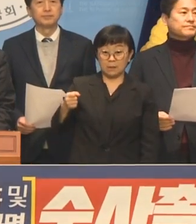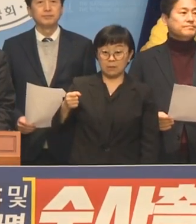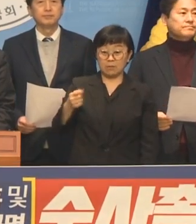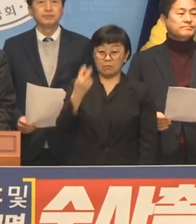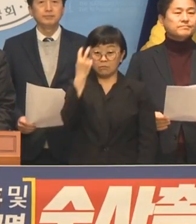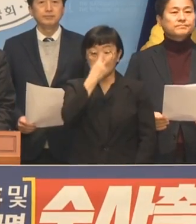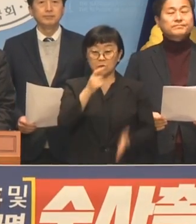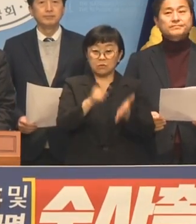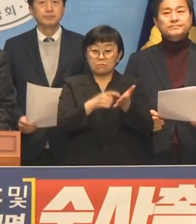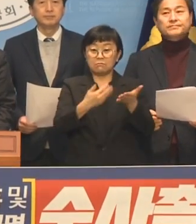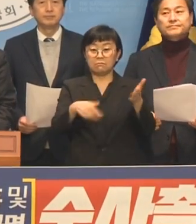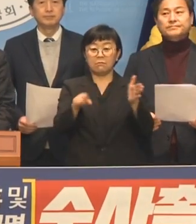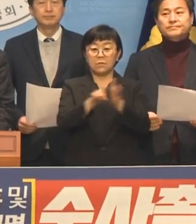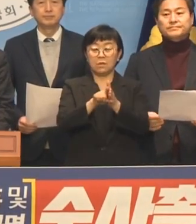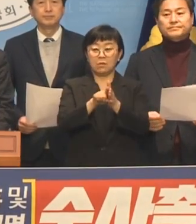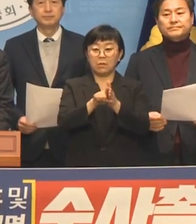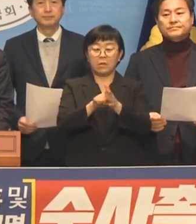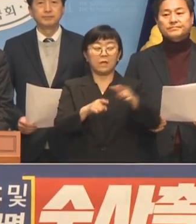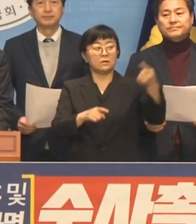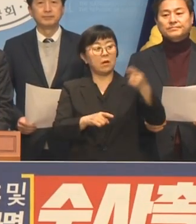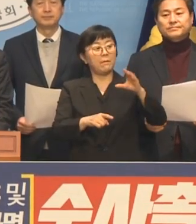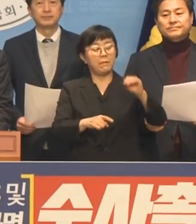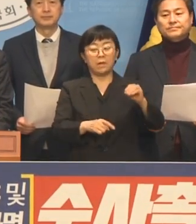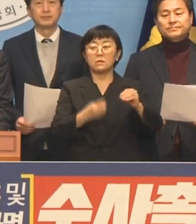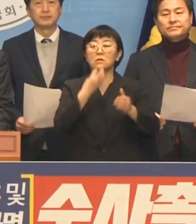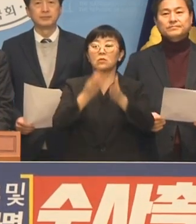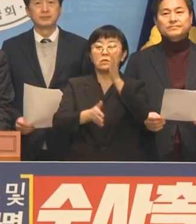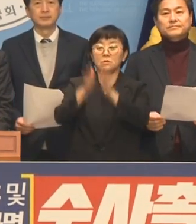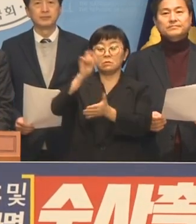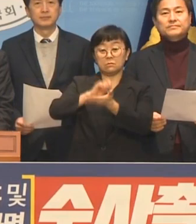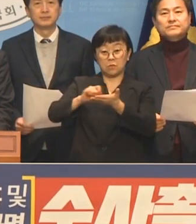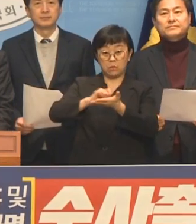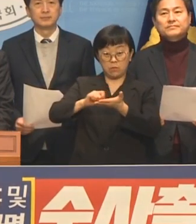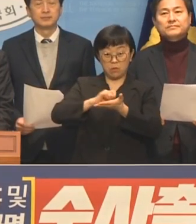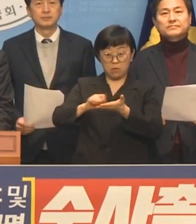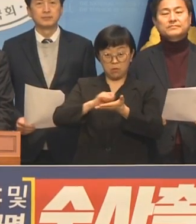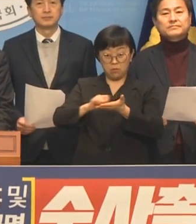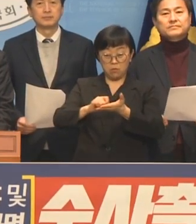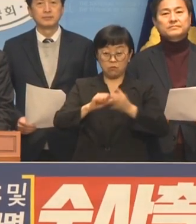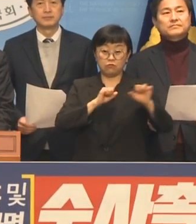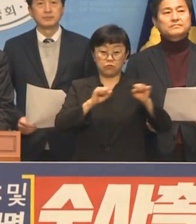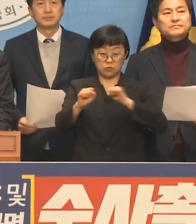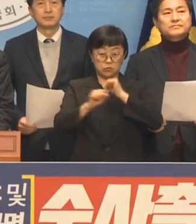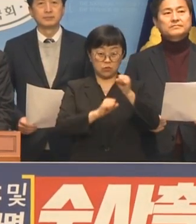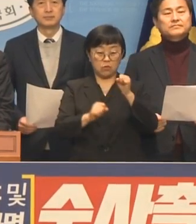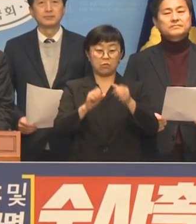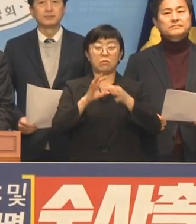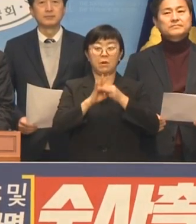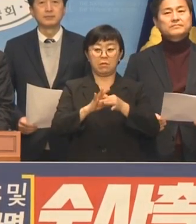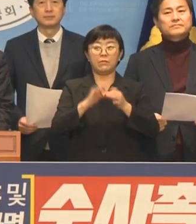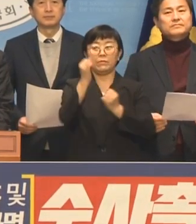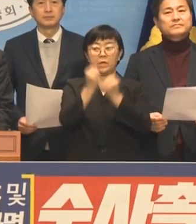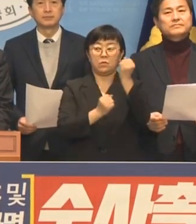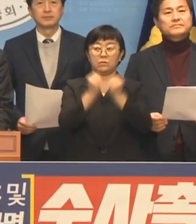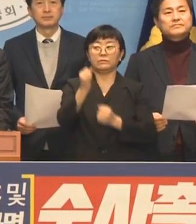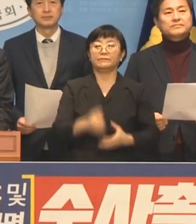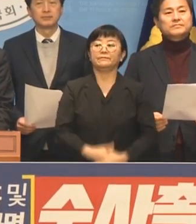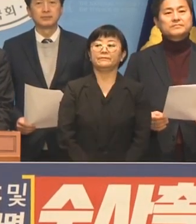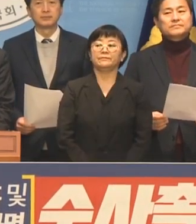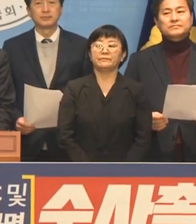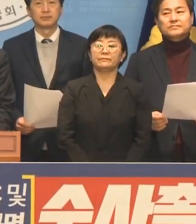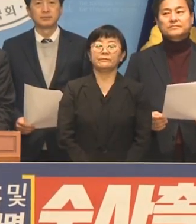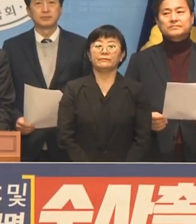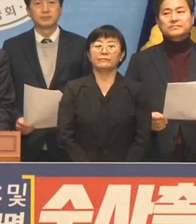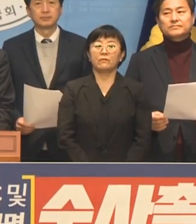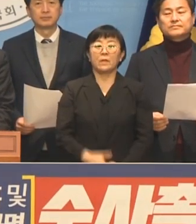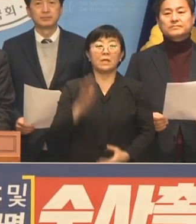수사 촉구를 위한 천만 서울시민 서명운동 본부 관련된 긴급 기자회견입니다. 뭐